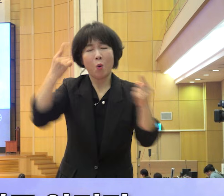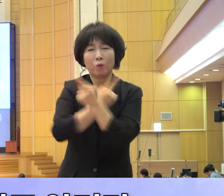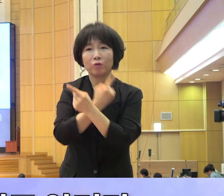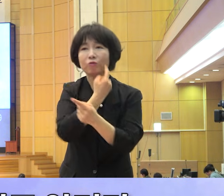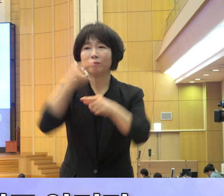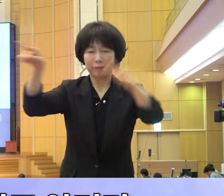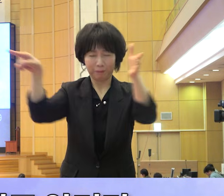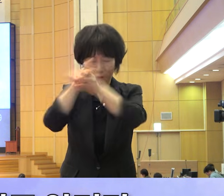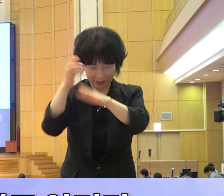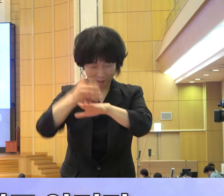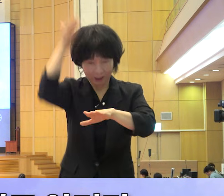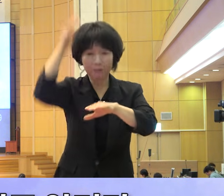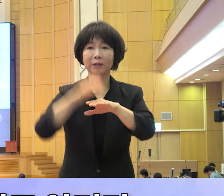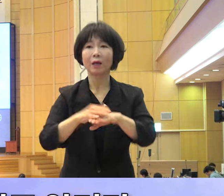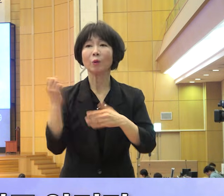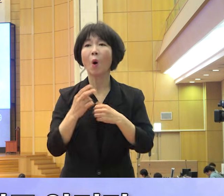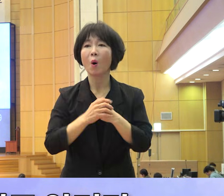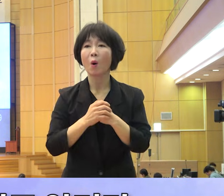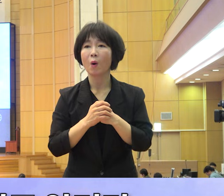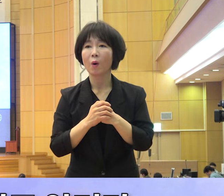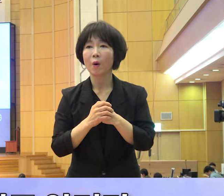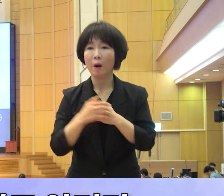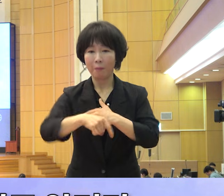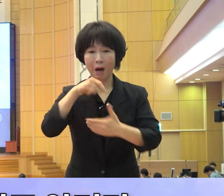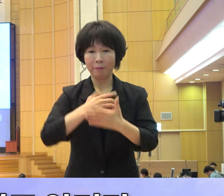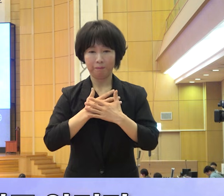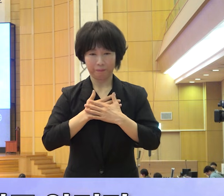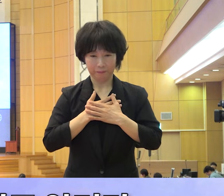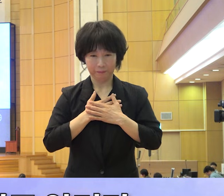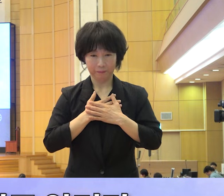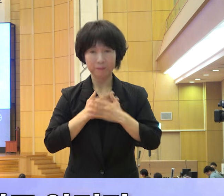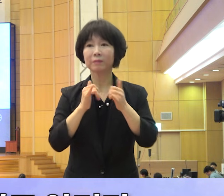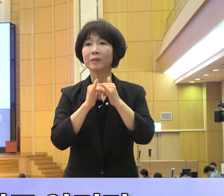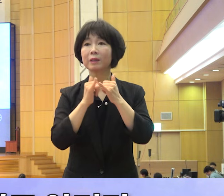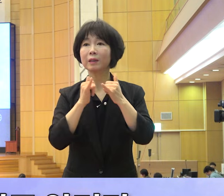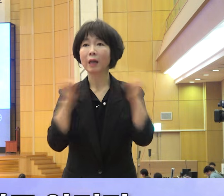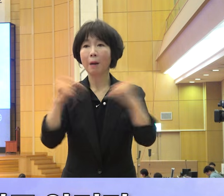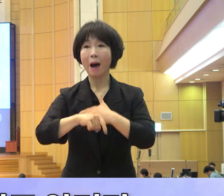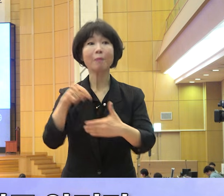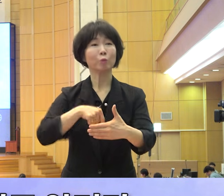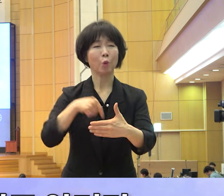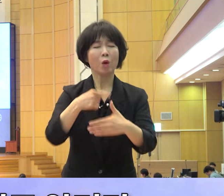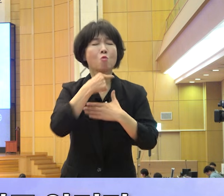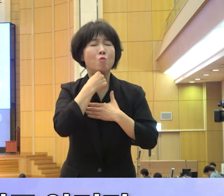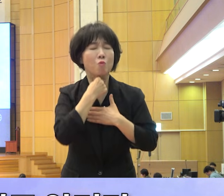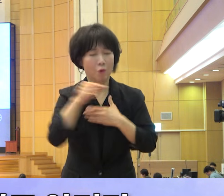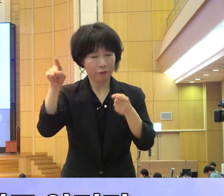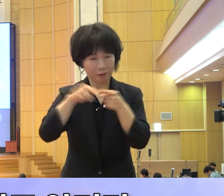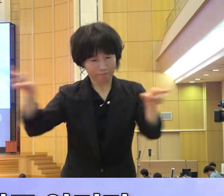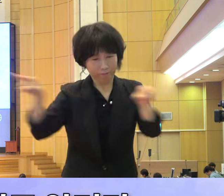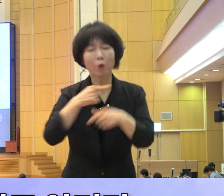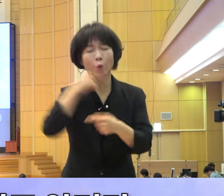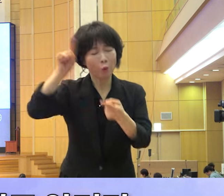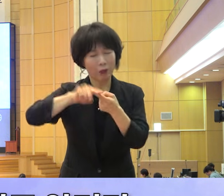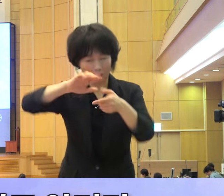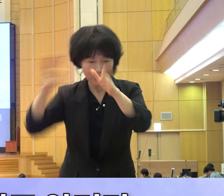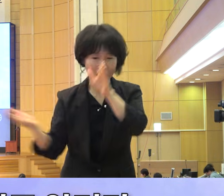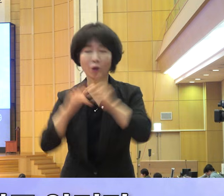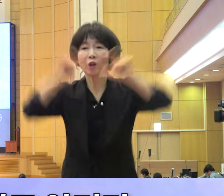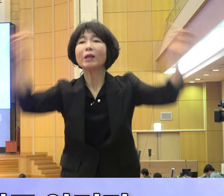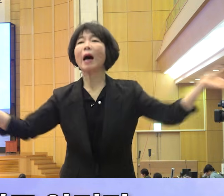고쳐짐을 감사합니다. 그리고 가슴에 손 얹은 자들에게는 그 마음에 소원한 대로, 내